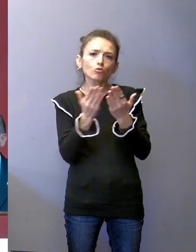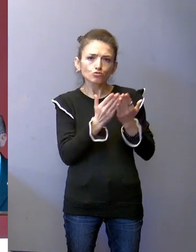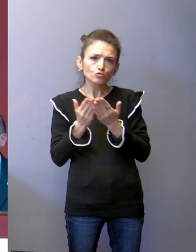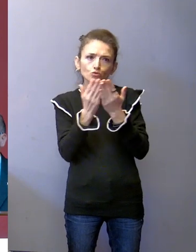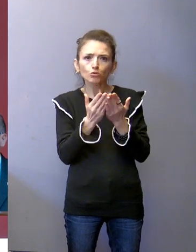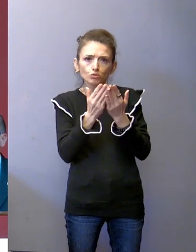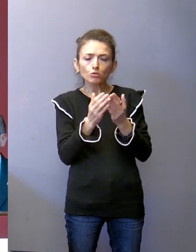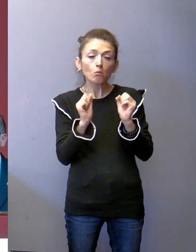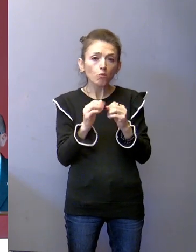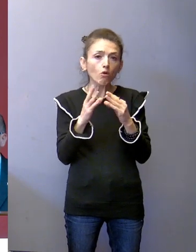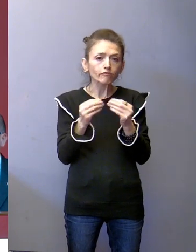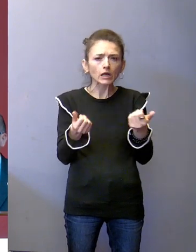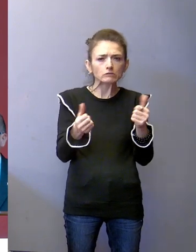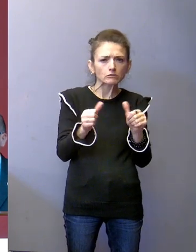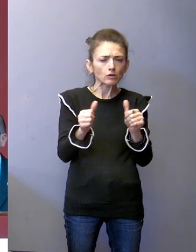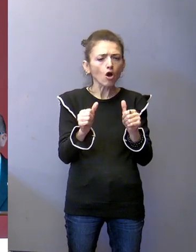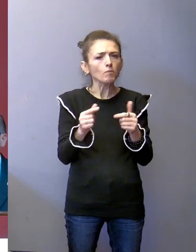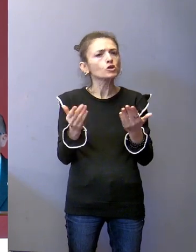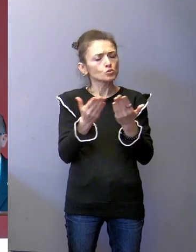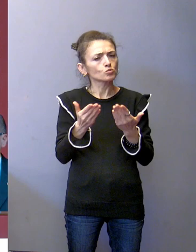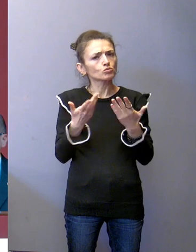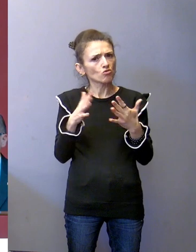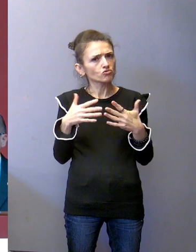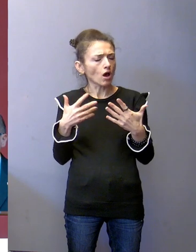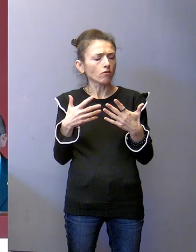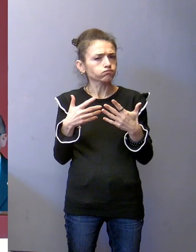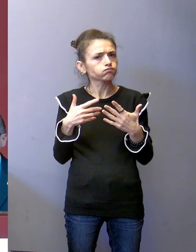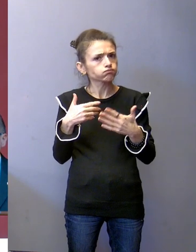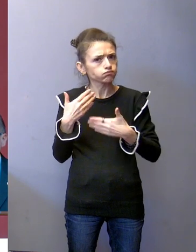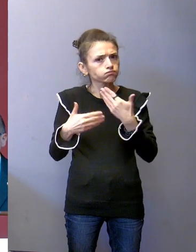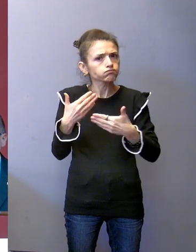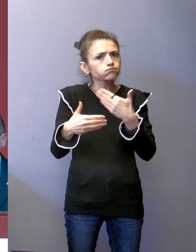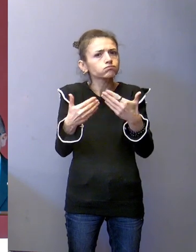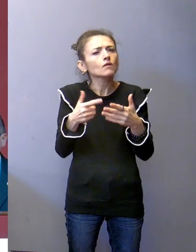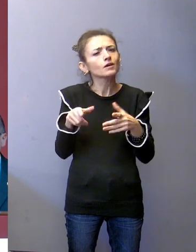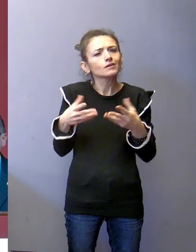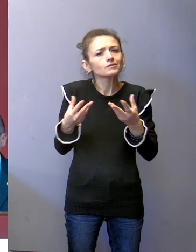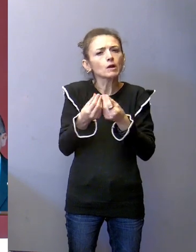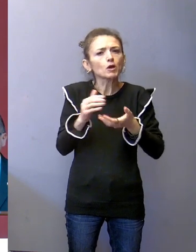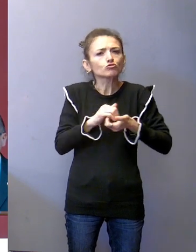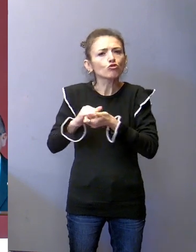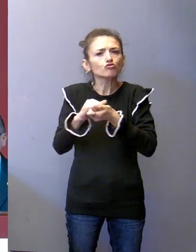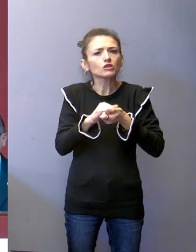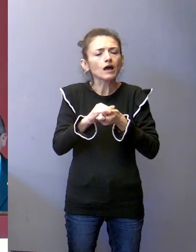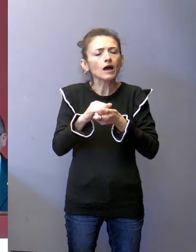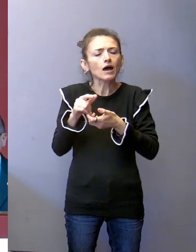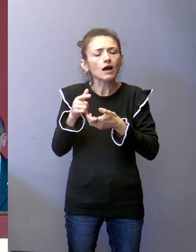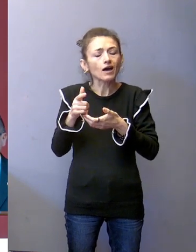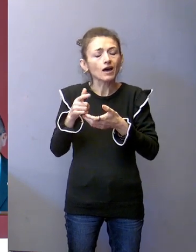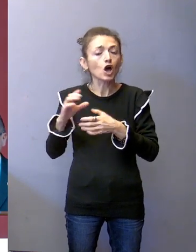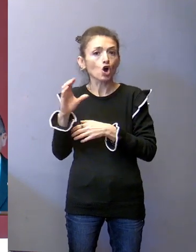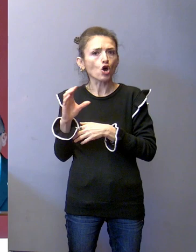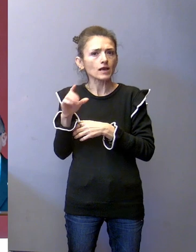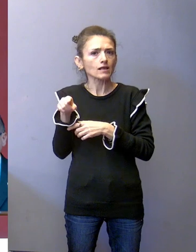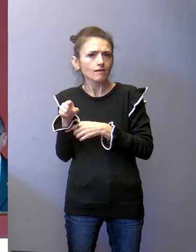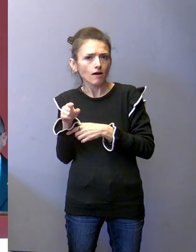piuttosto avanzato stiamo ragionando con società per Cornigliano che è la proprietaria dell'area su quelle